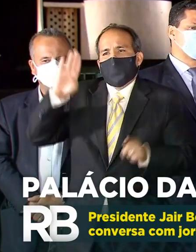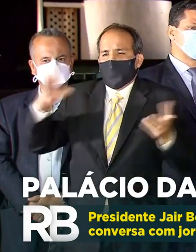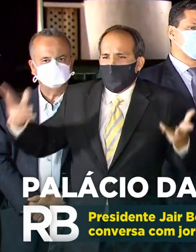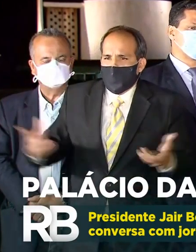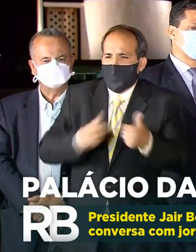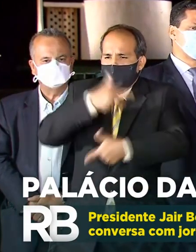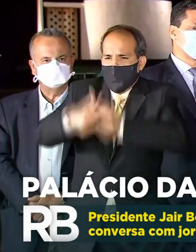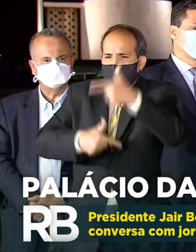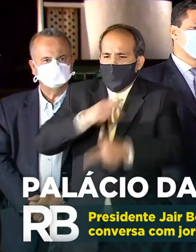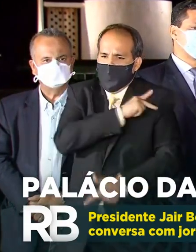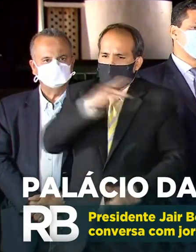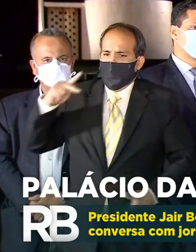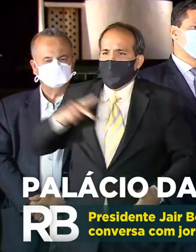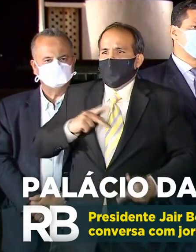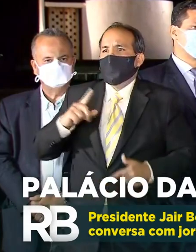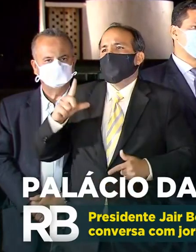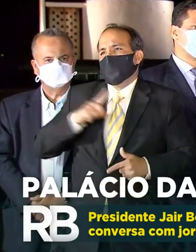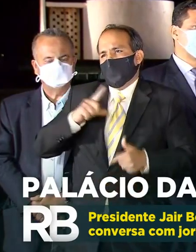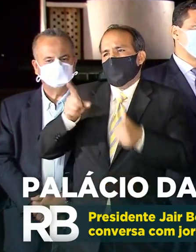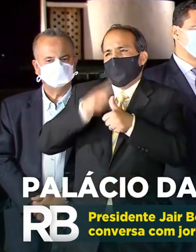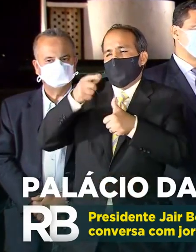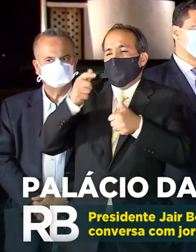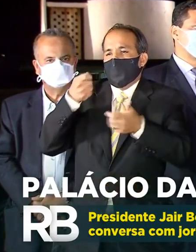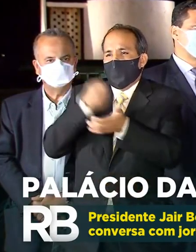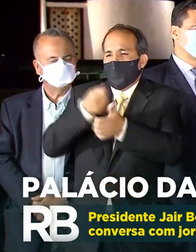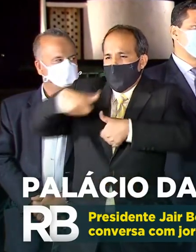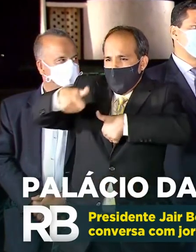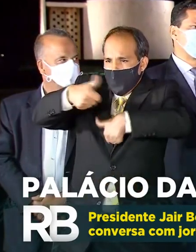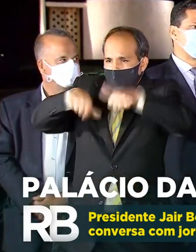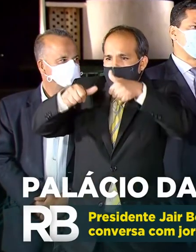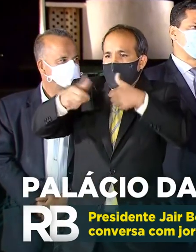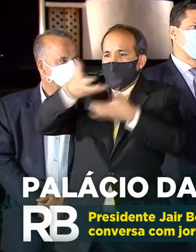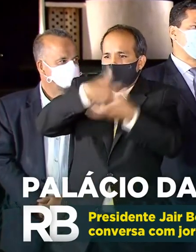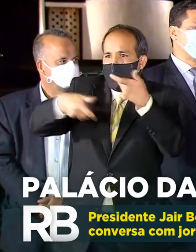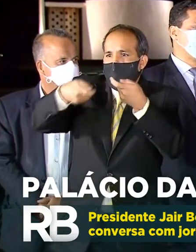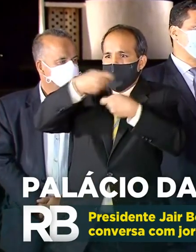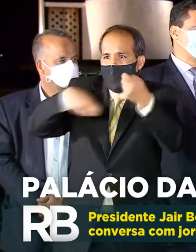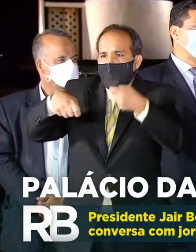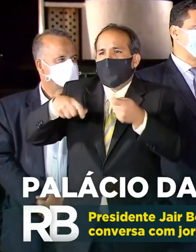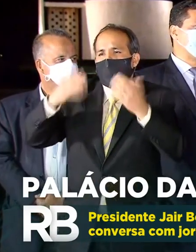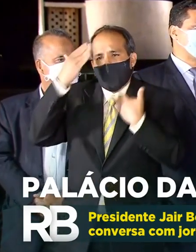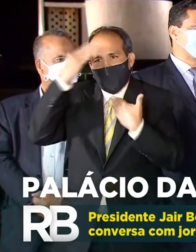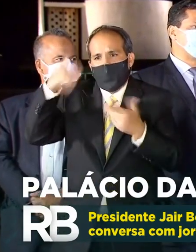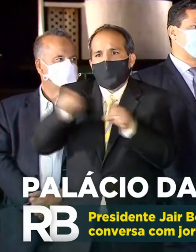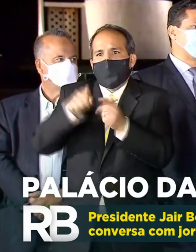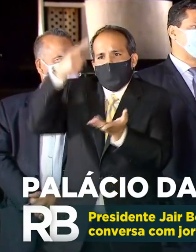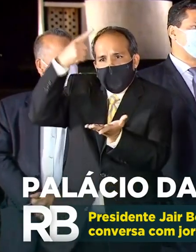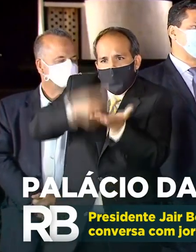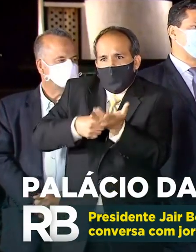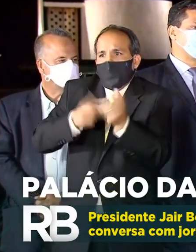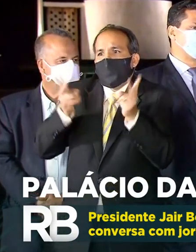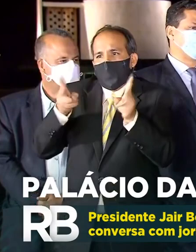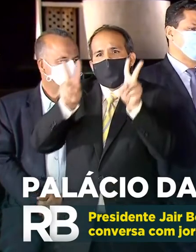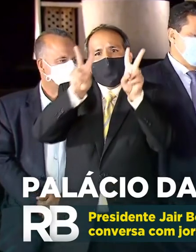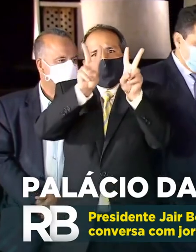serviço público. Isso passa por uma reforma administrativa. Que quero agradecer e reafirmar o meu compromisso com esses